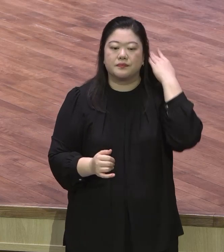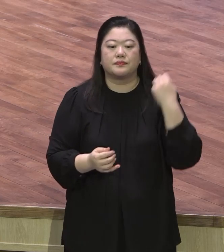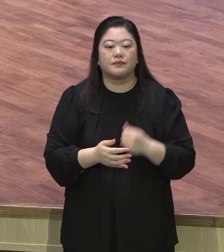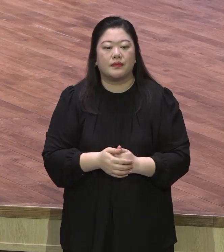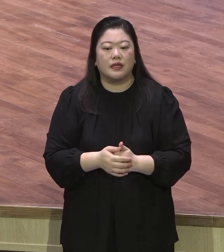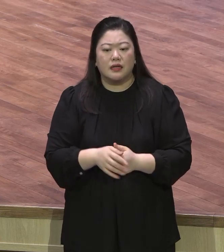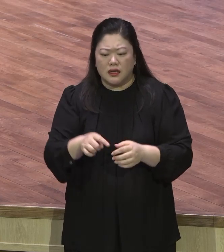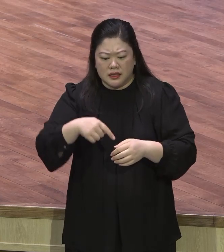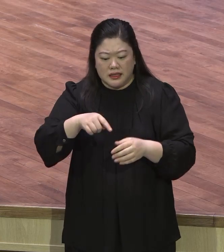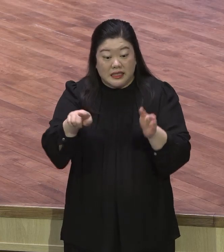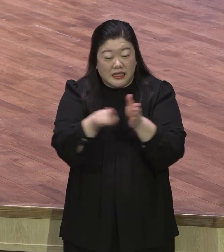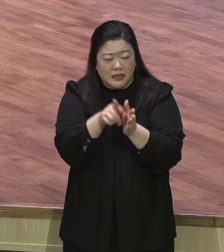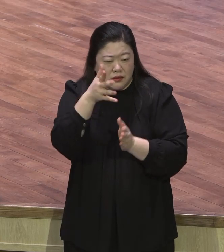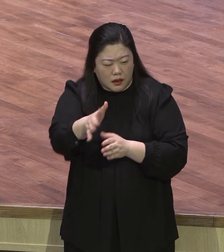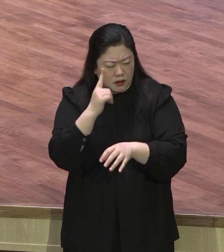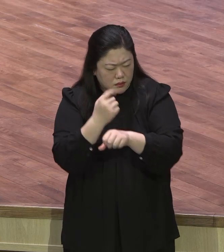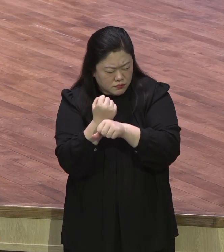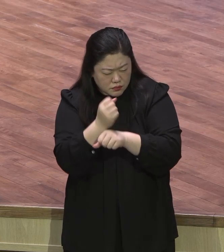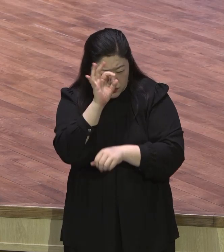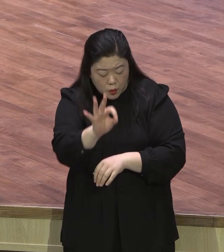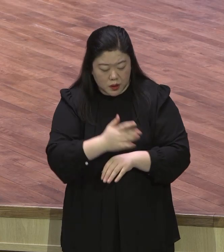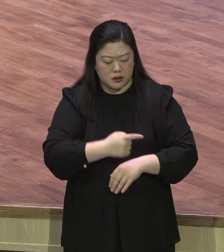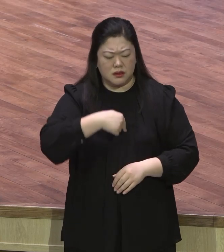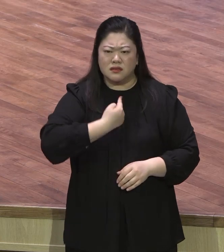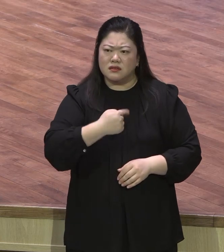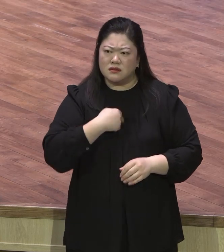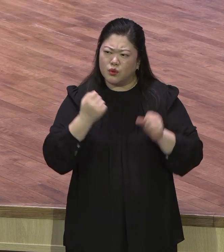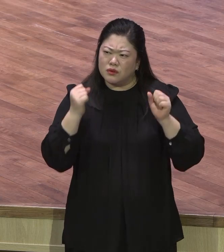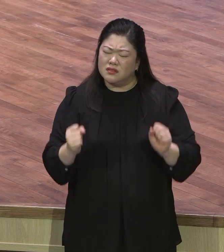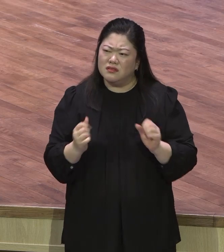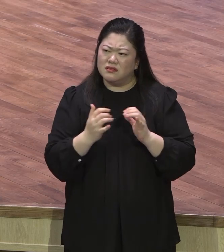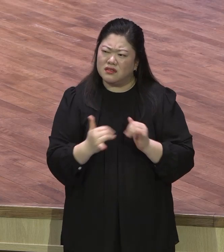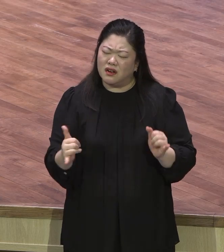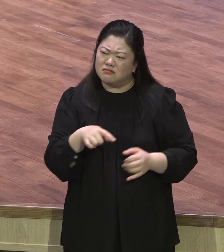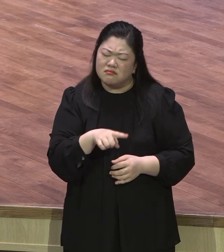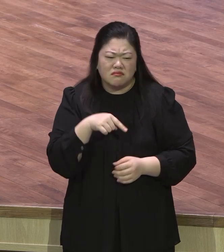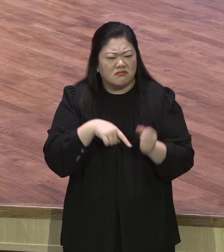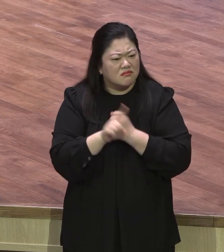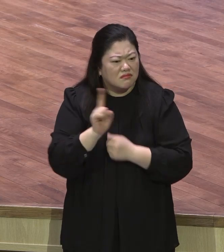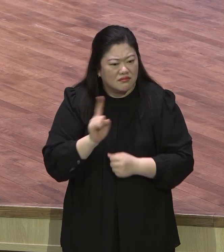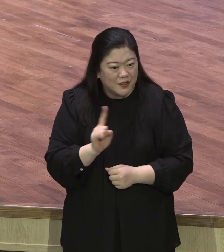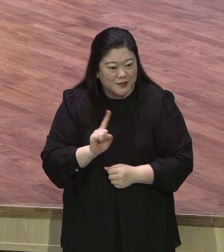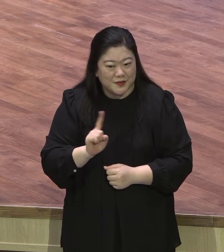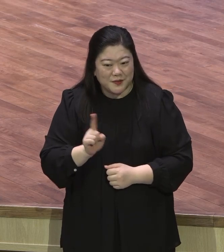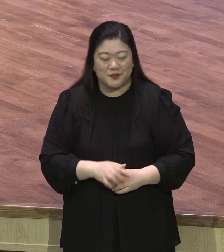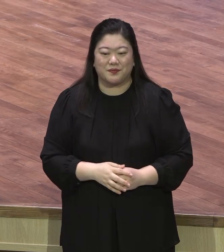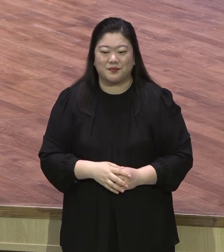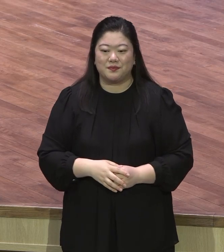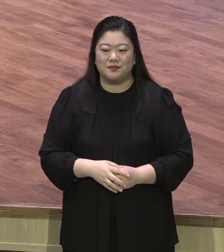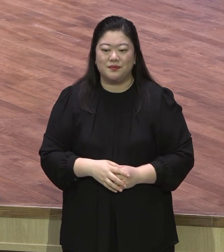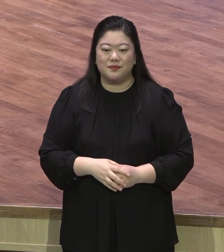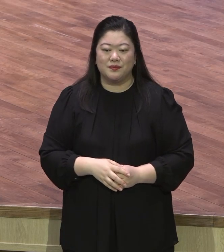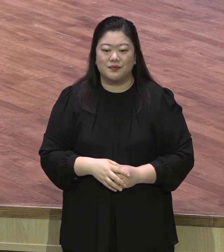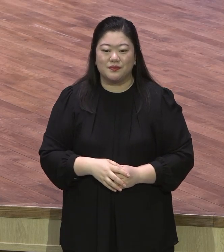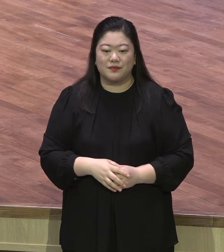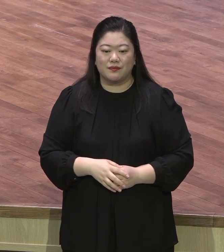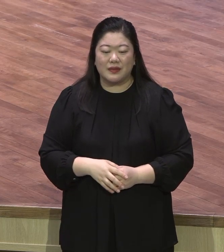신학적으로 보면 스스로 있는 자. 스스로 있는 자. 이 말에는 다양한